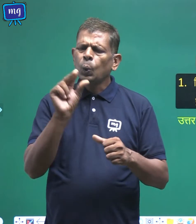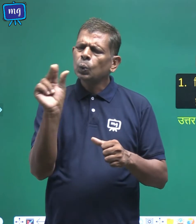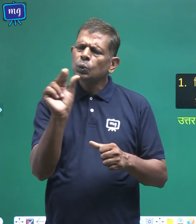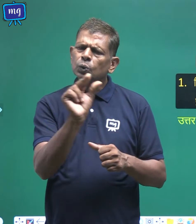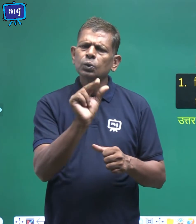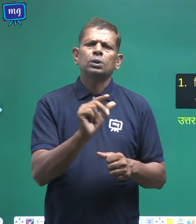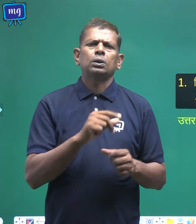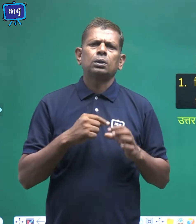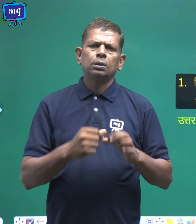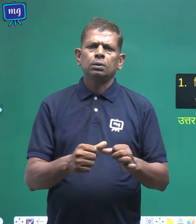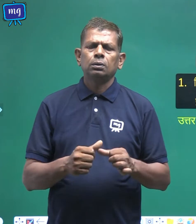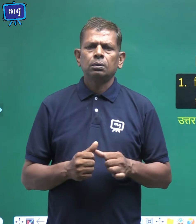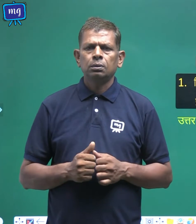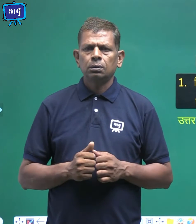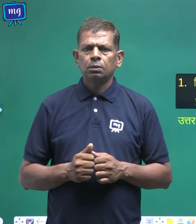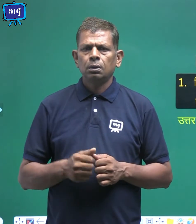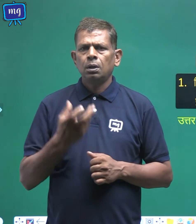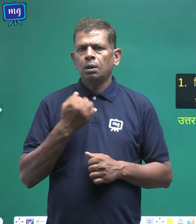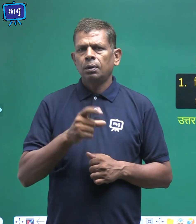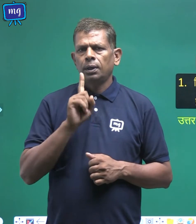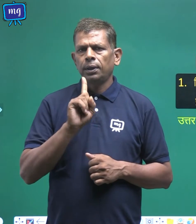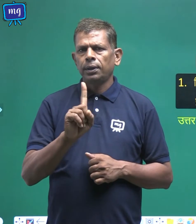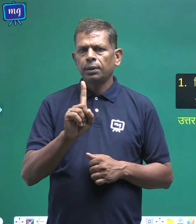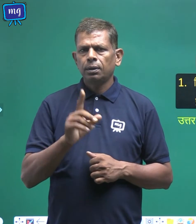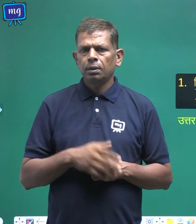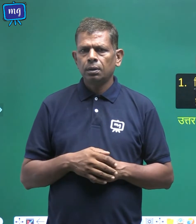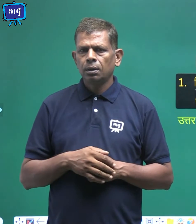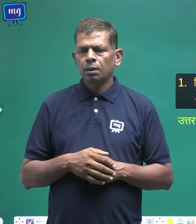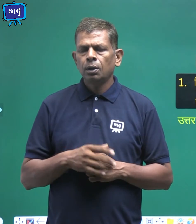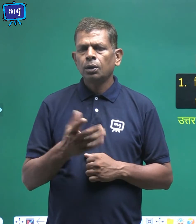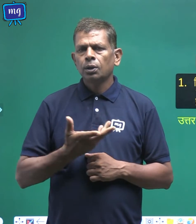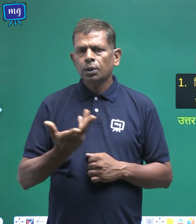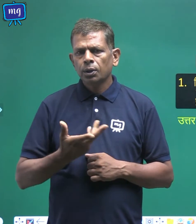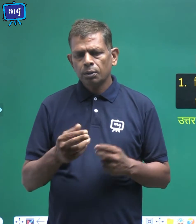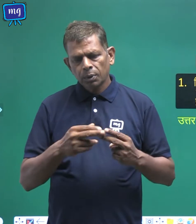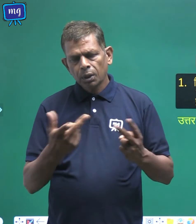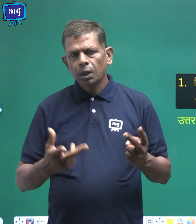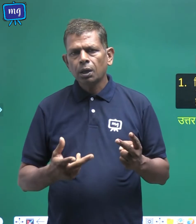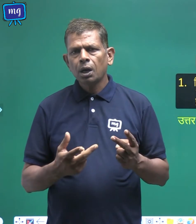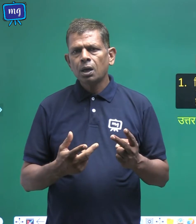में देने हैं। नंबर 1, किस प्रकार का दर्पण